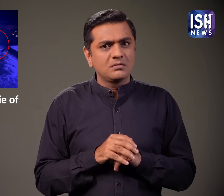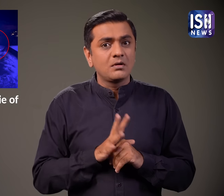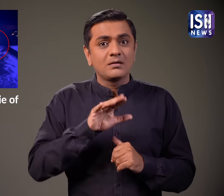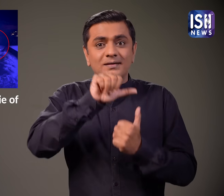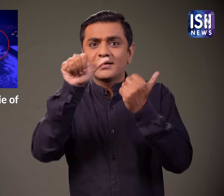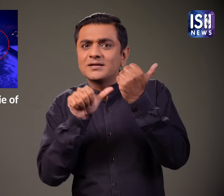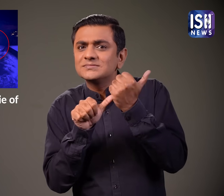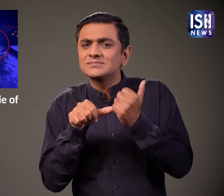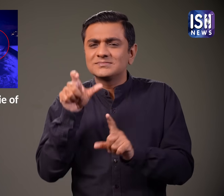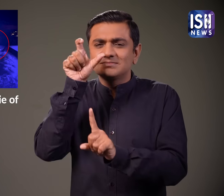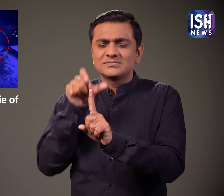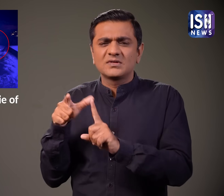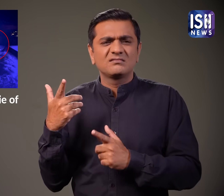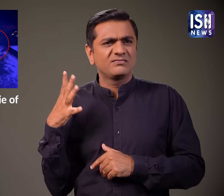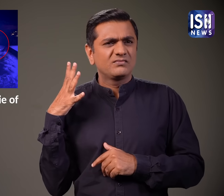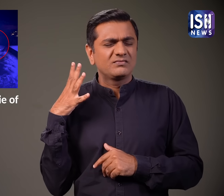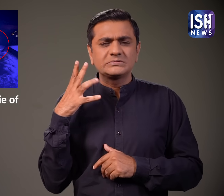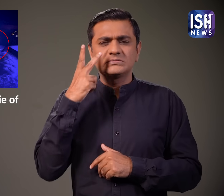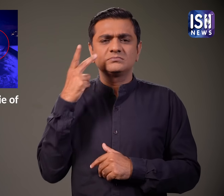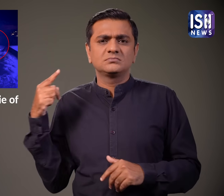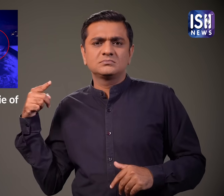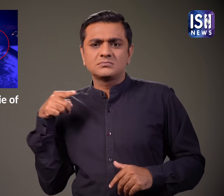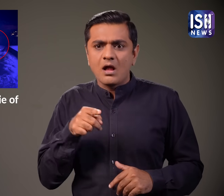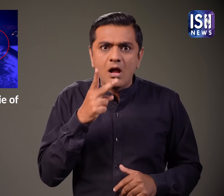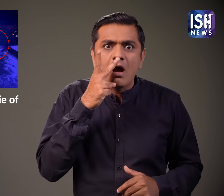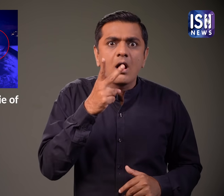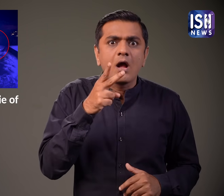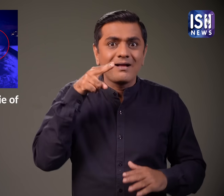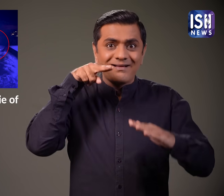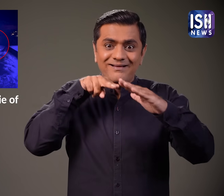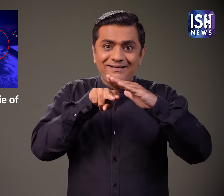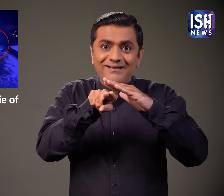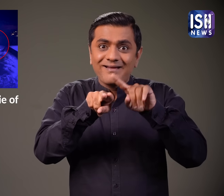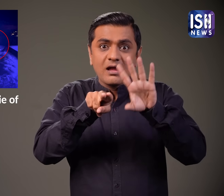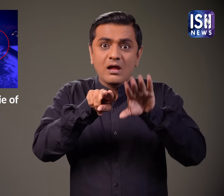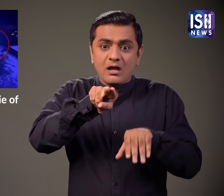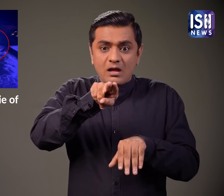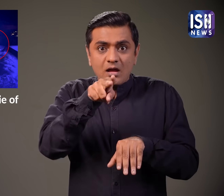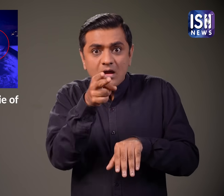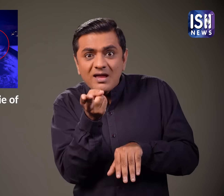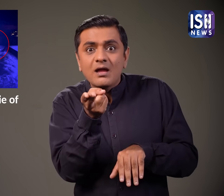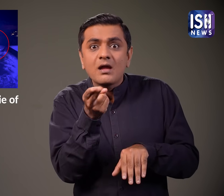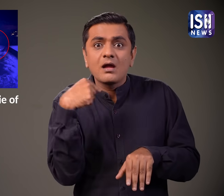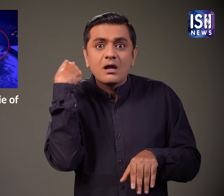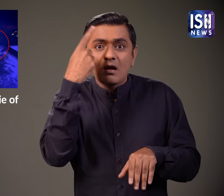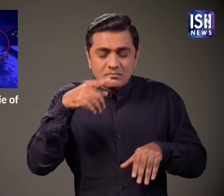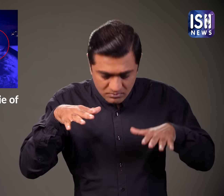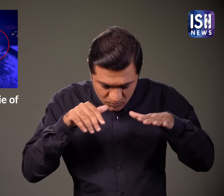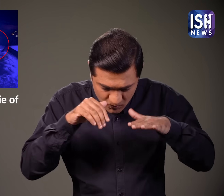मैथ्यू का निर्जीव शरीर उसकी सहायक को उसकी छट के हौट टब में सिर के बल